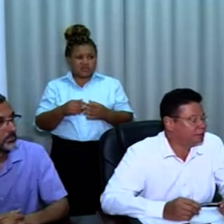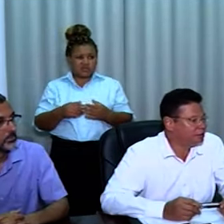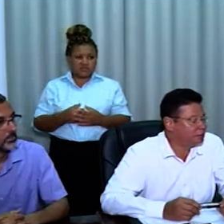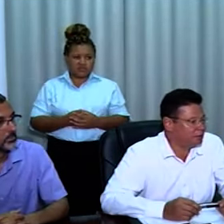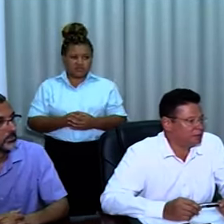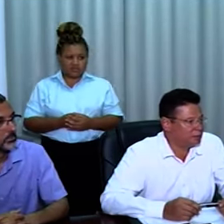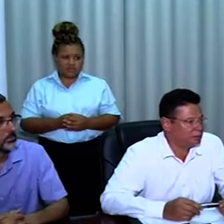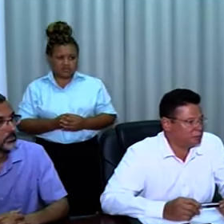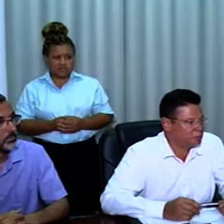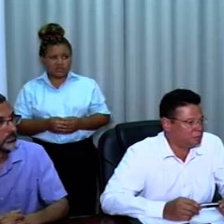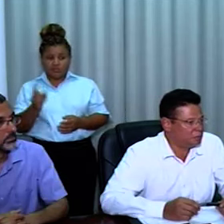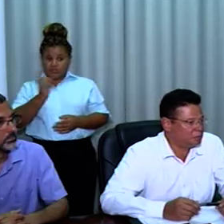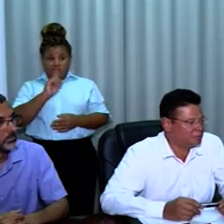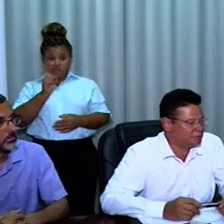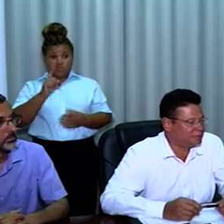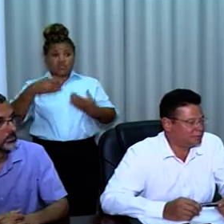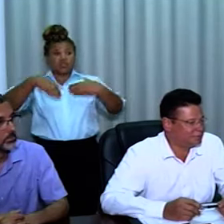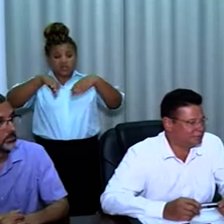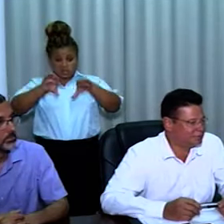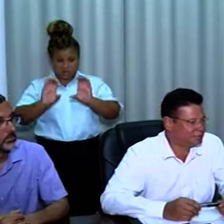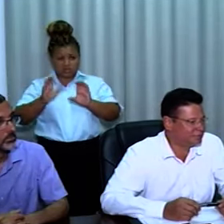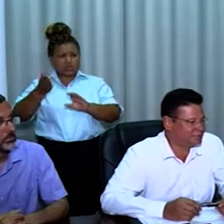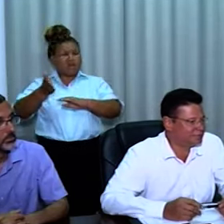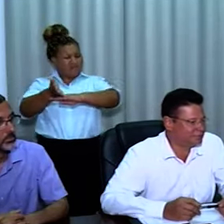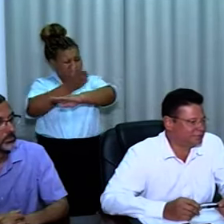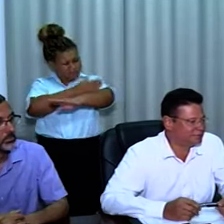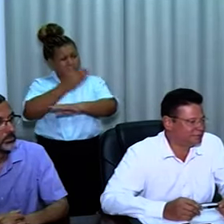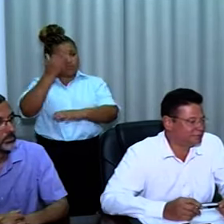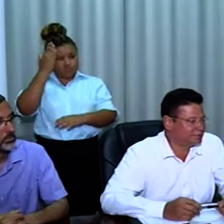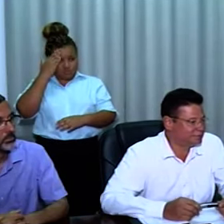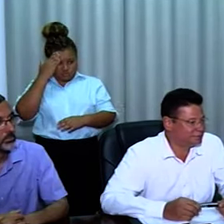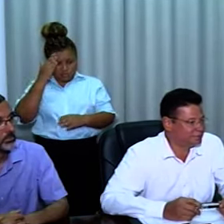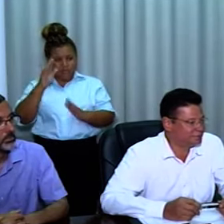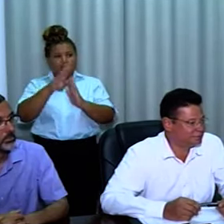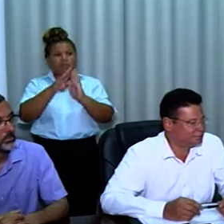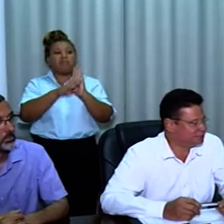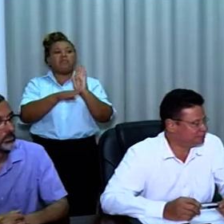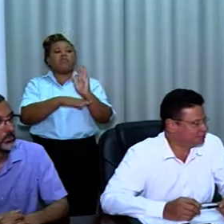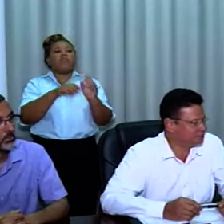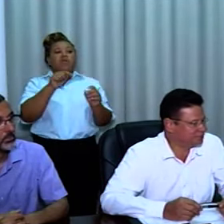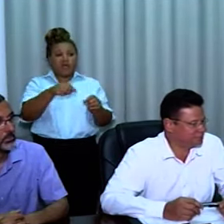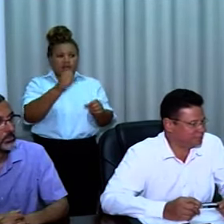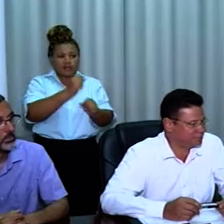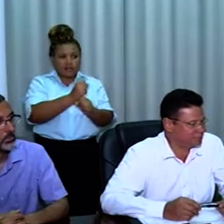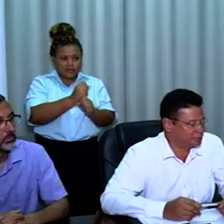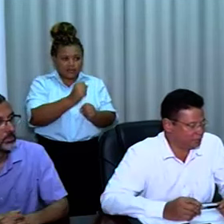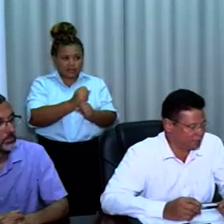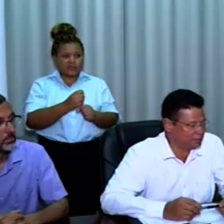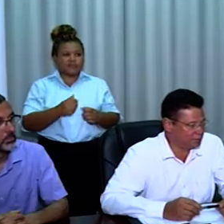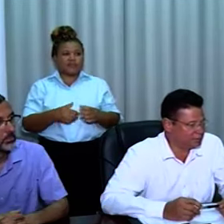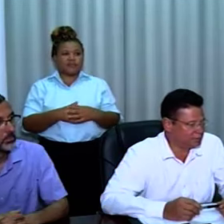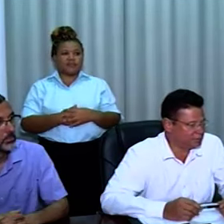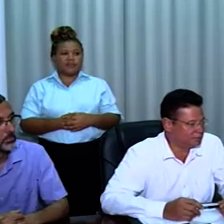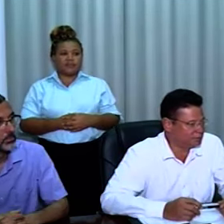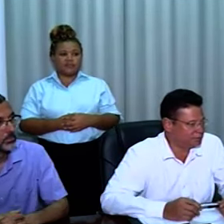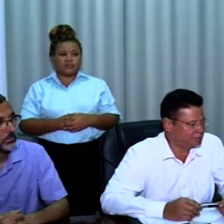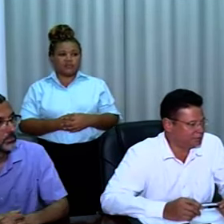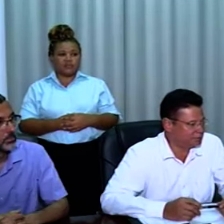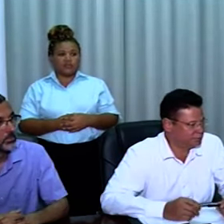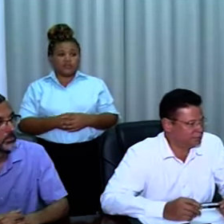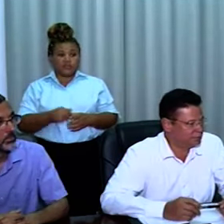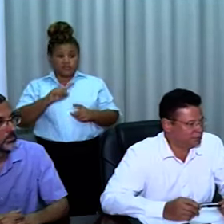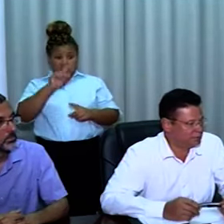Oh yes, et non, non, quand il était drill, nous fait normalement les yens en banque qui s'arrête, il y en a ben c'est des protocoles. Oui, mais depuis les COVID,